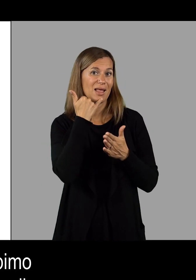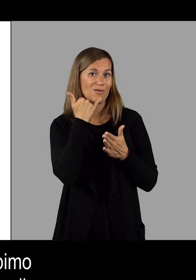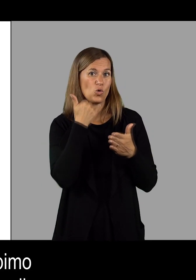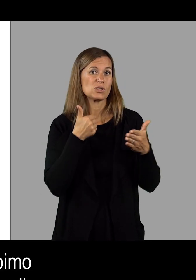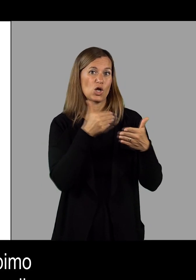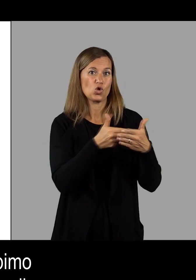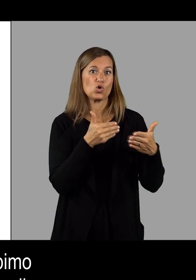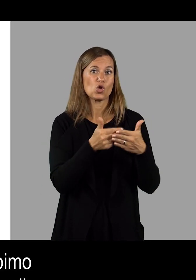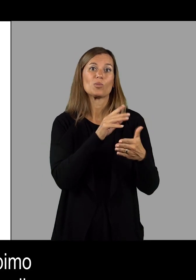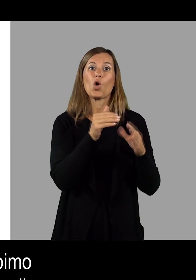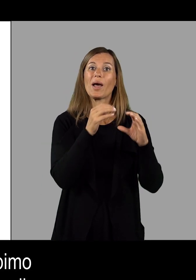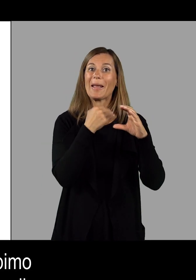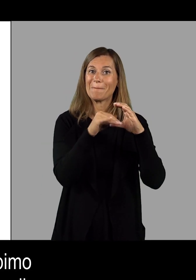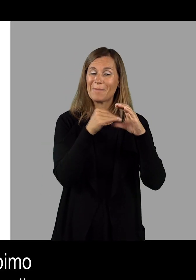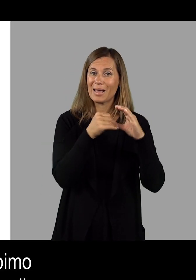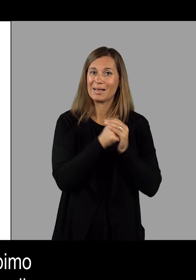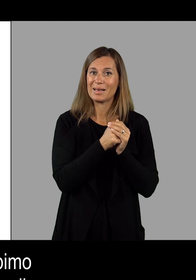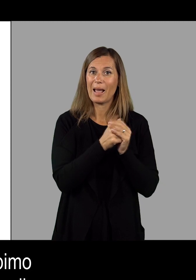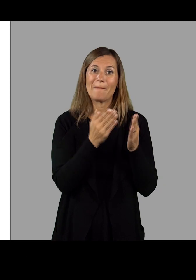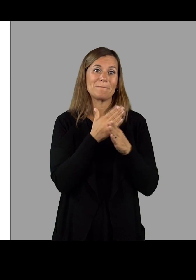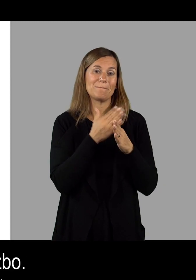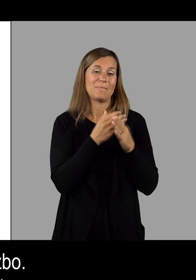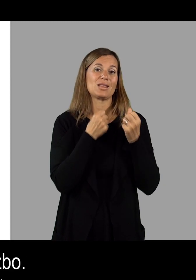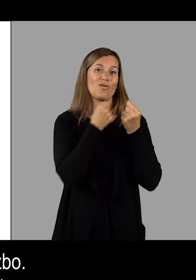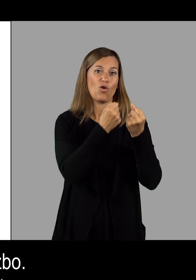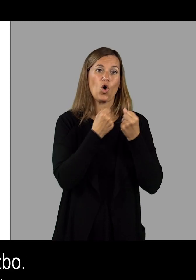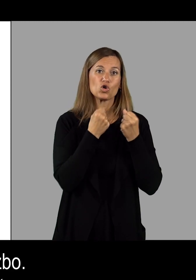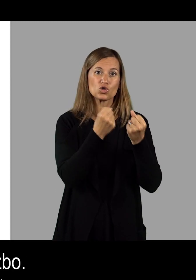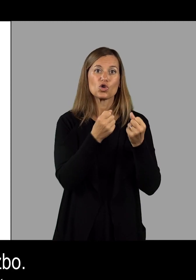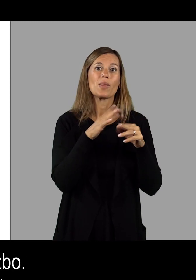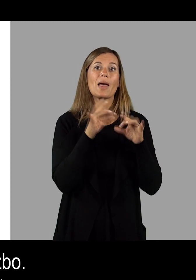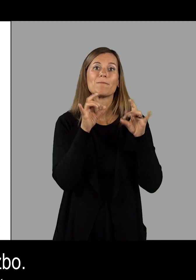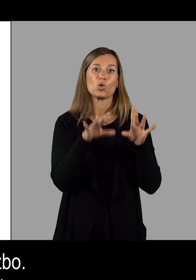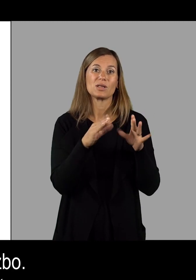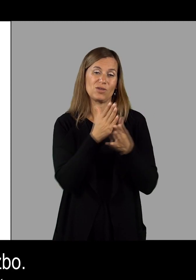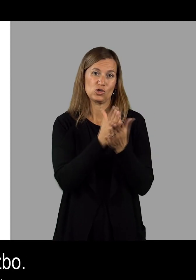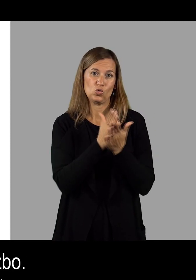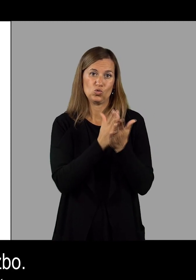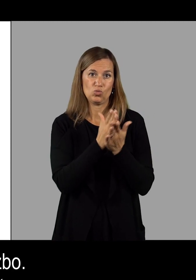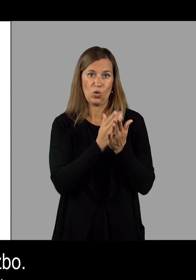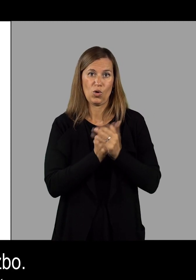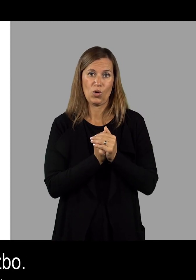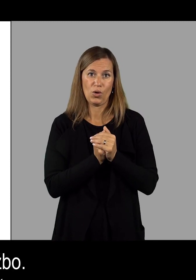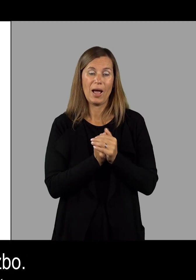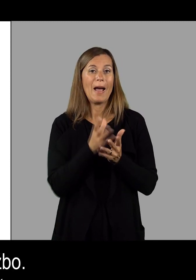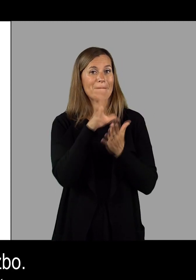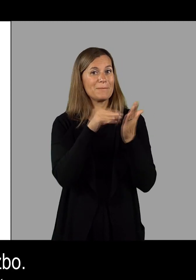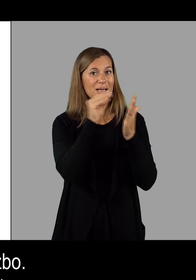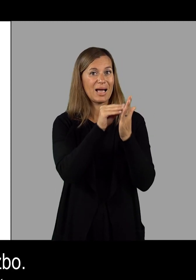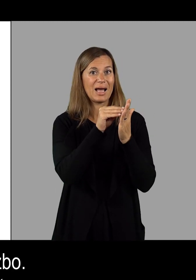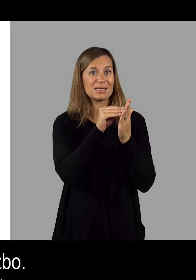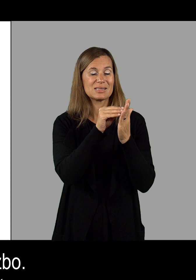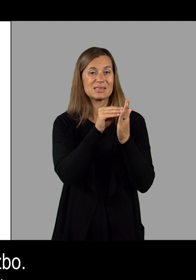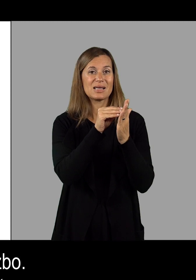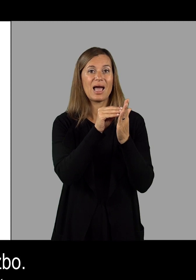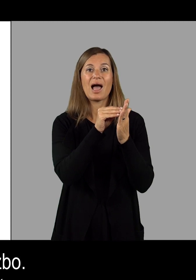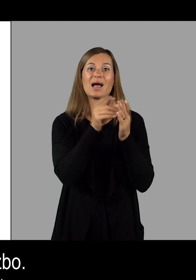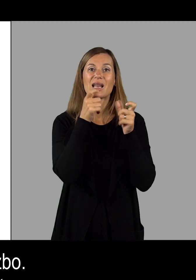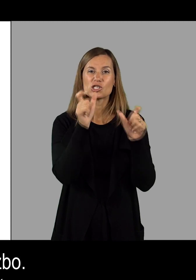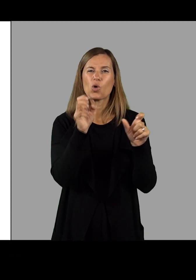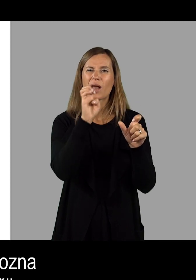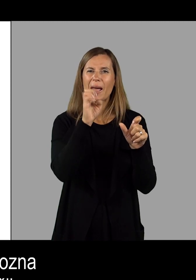za telefonski dostop do e-maila, med vožnjo na poti v službo. Aplikacija